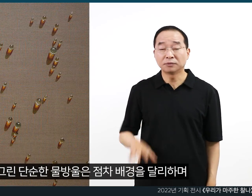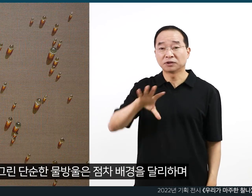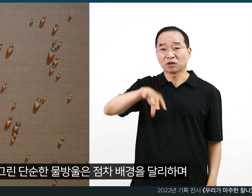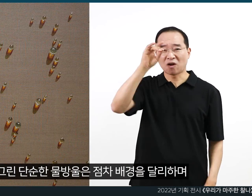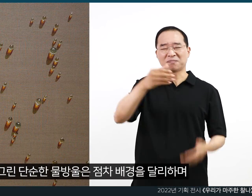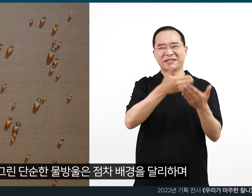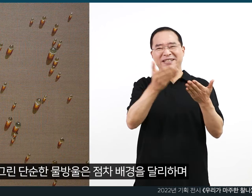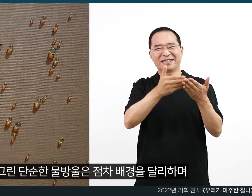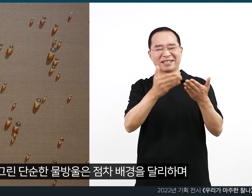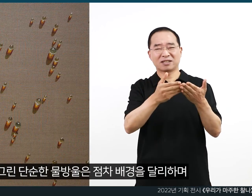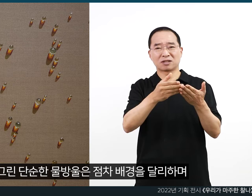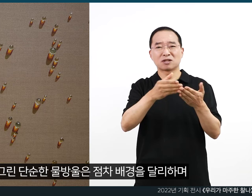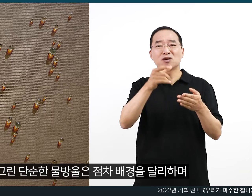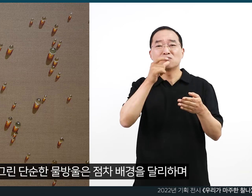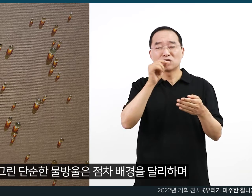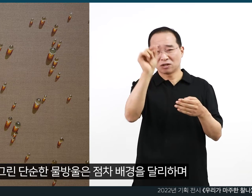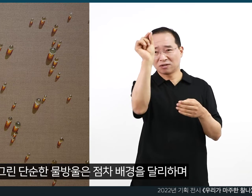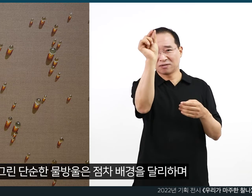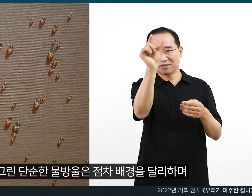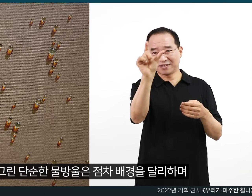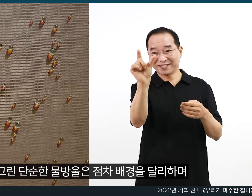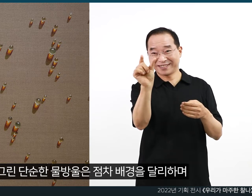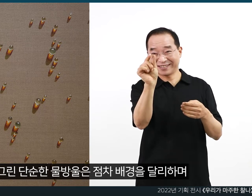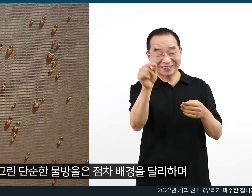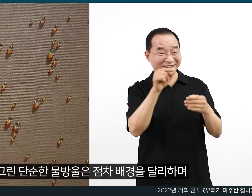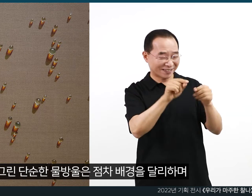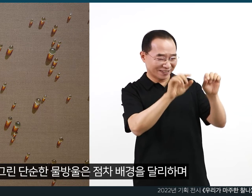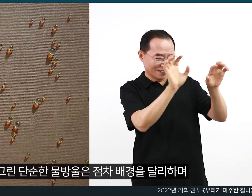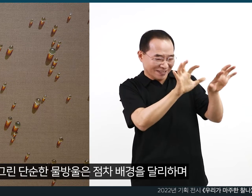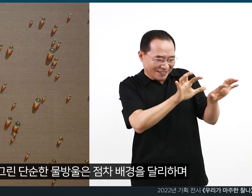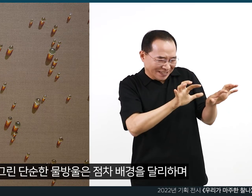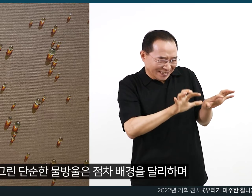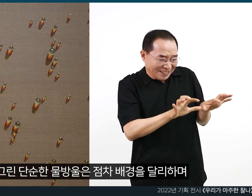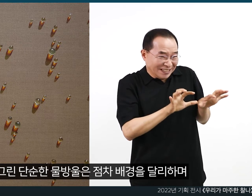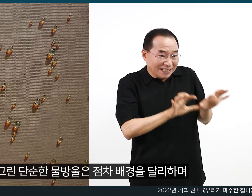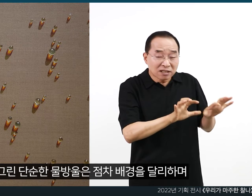처음에 그린 단순한 물방울은 점차 배경을 달리하며